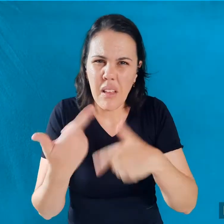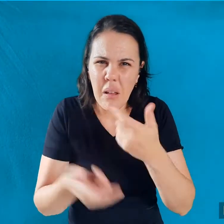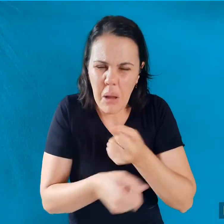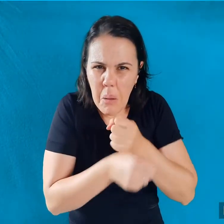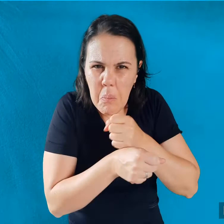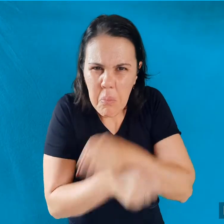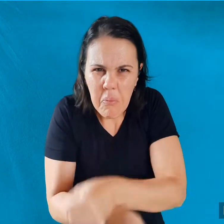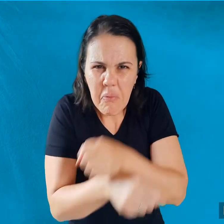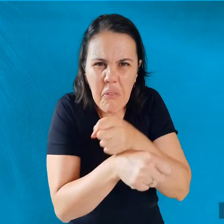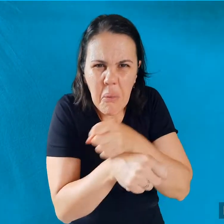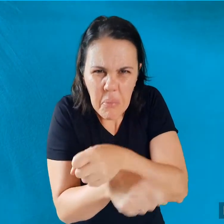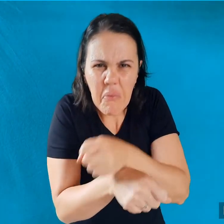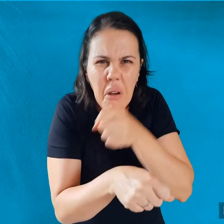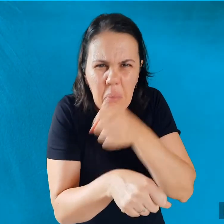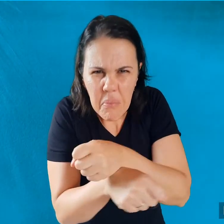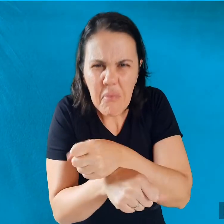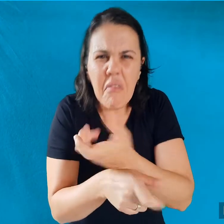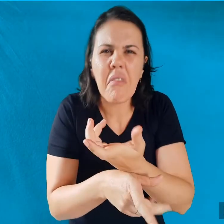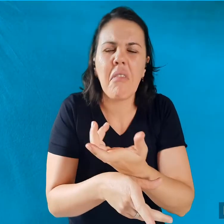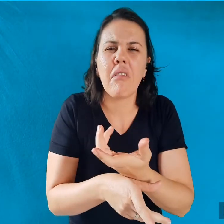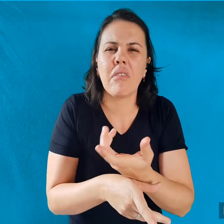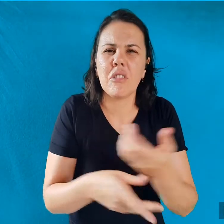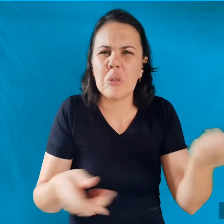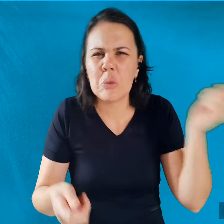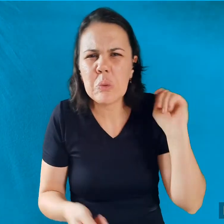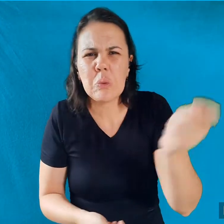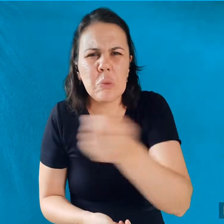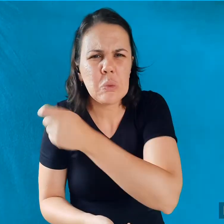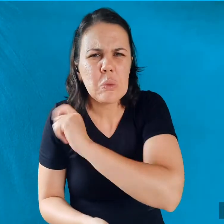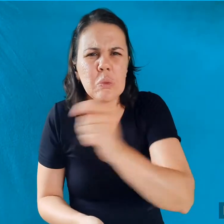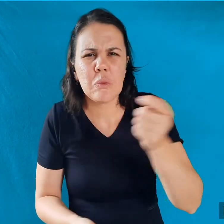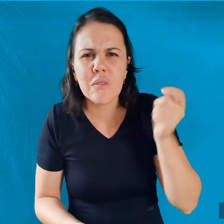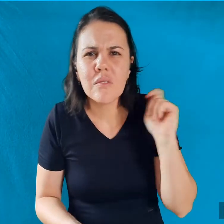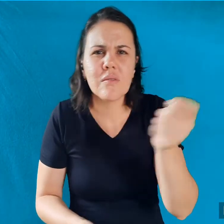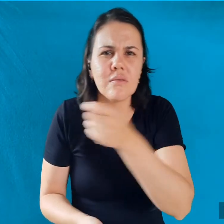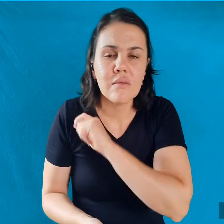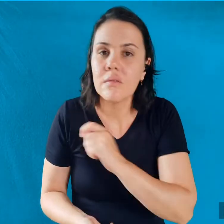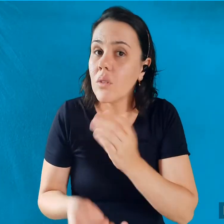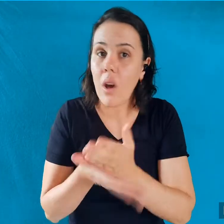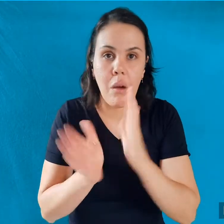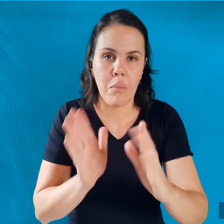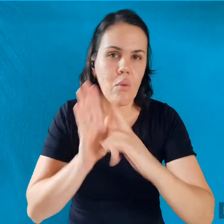escravos trabalhando forçado não existia mais. A lei aboliu.